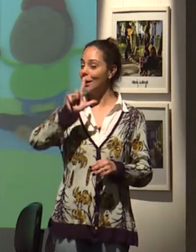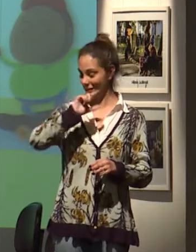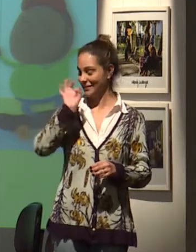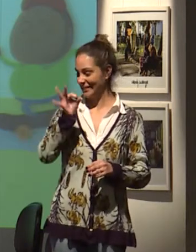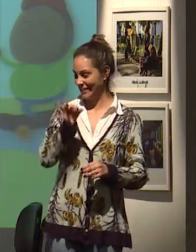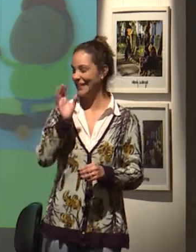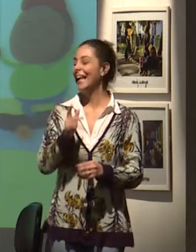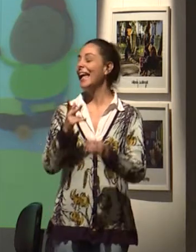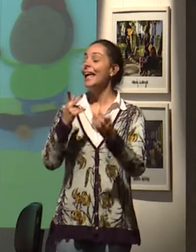africana.